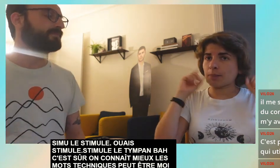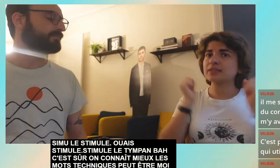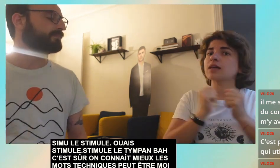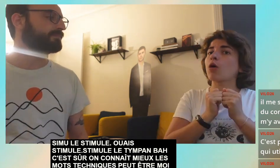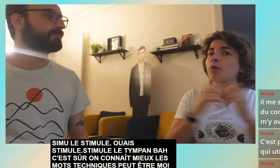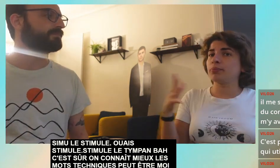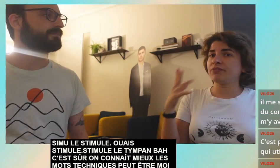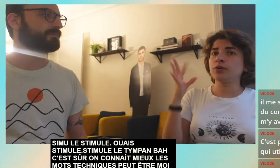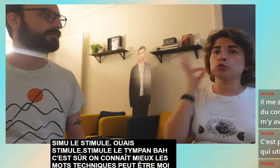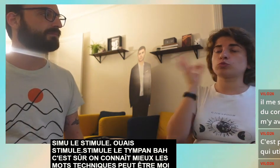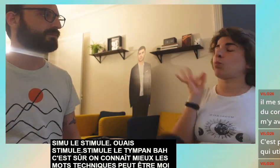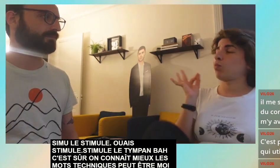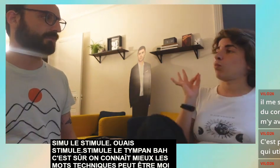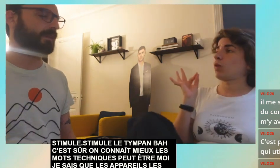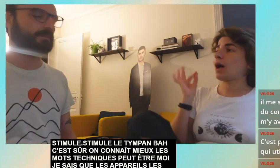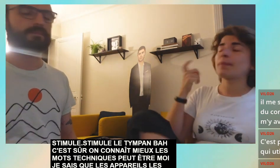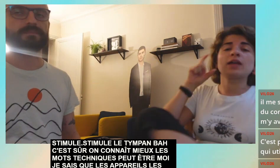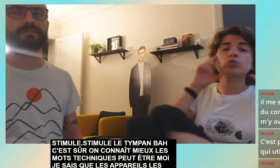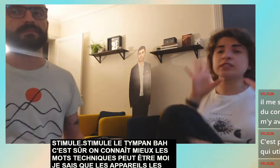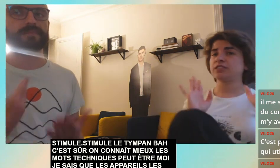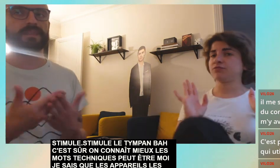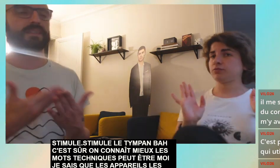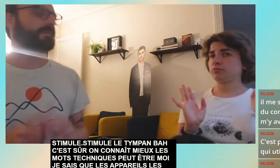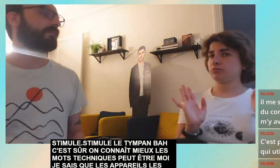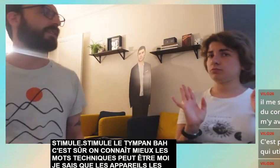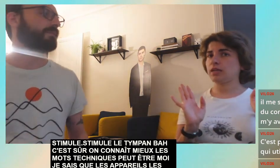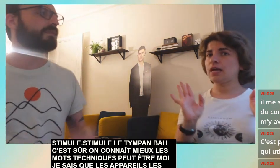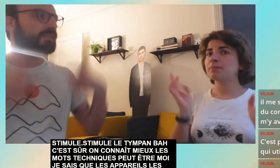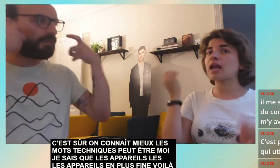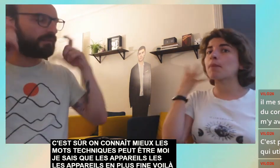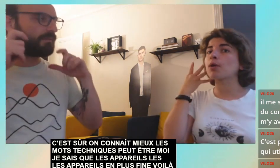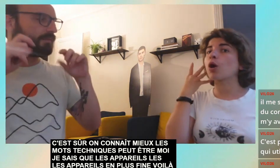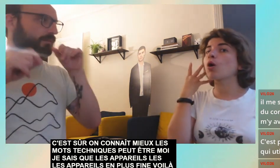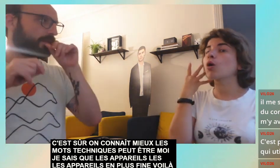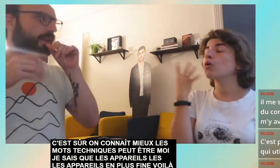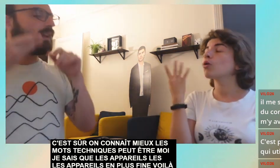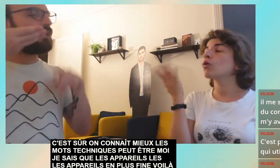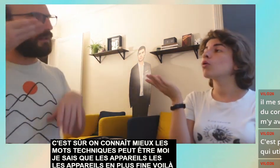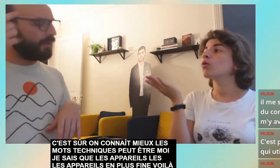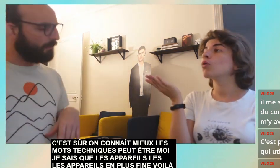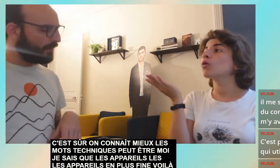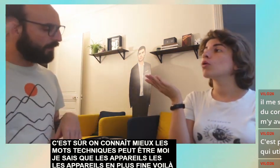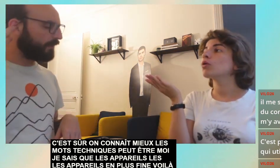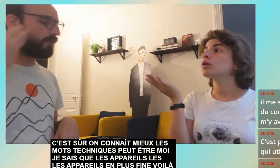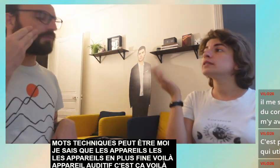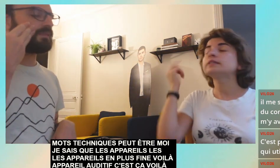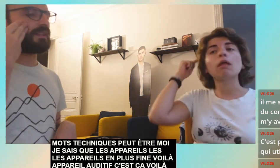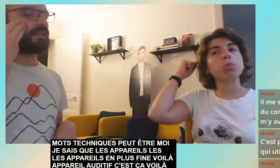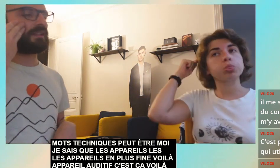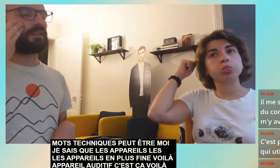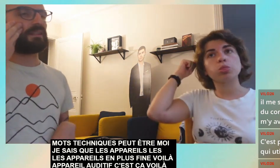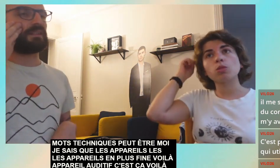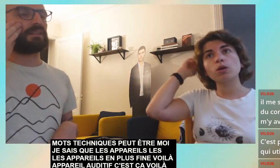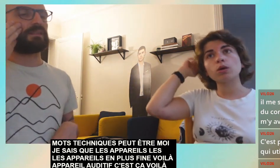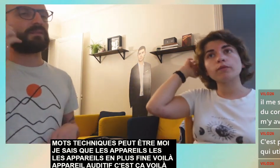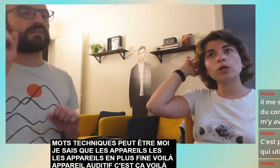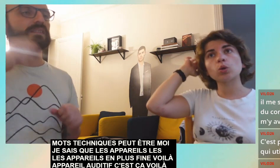appareils t'amplifient le son. Voilà. Appareil auditif. C'est ça. Voilà. Mais l'implant. L'implant, d'un coup, C'est